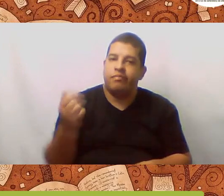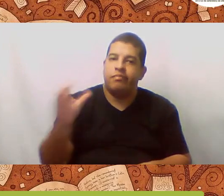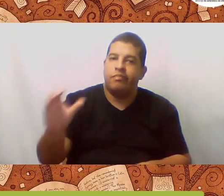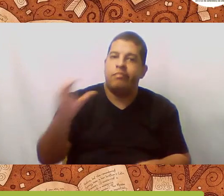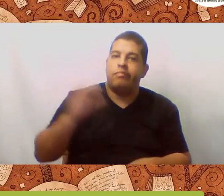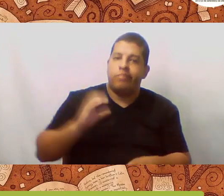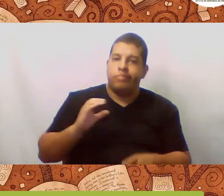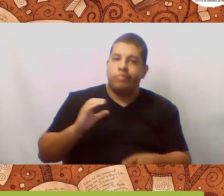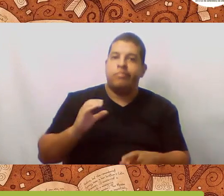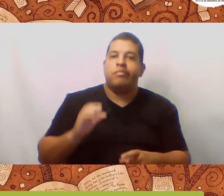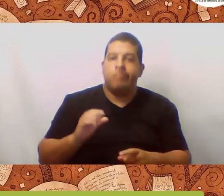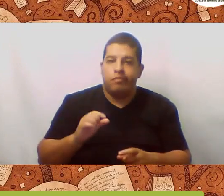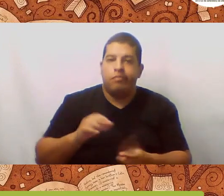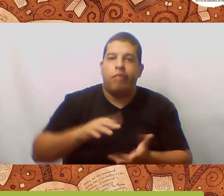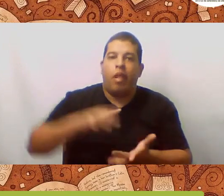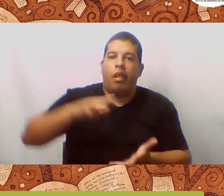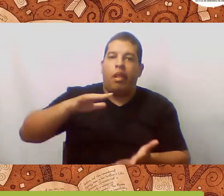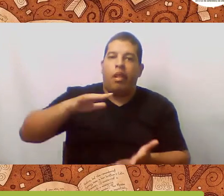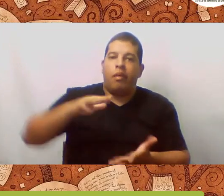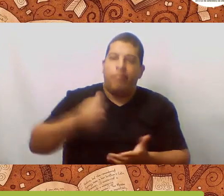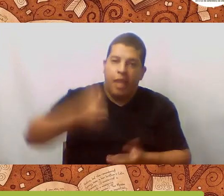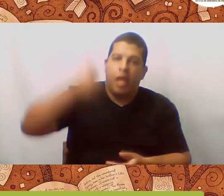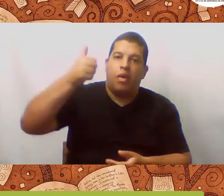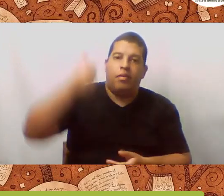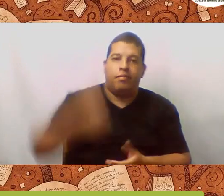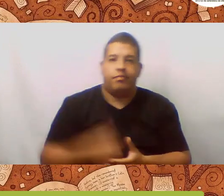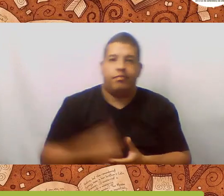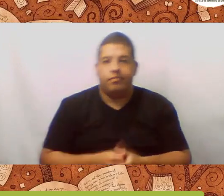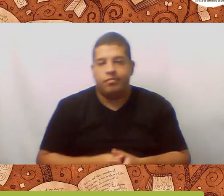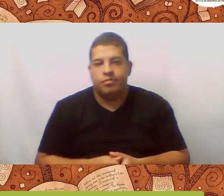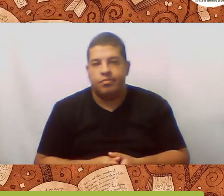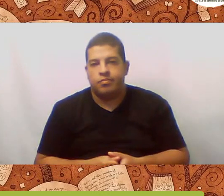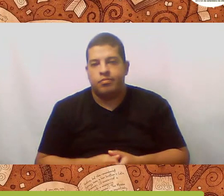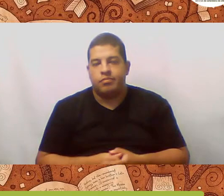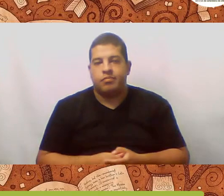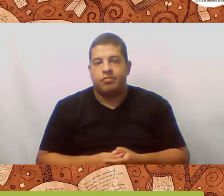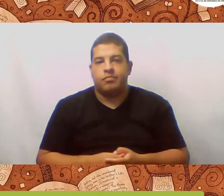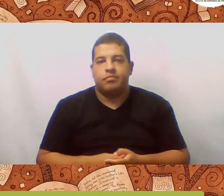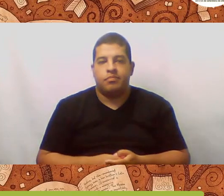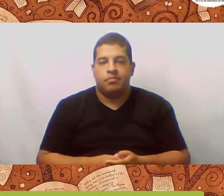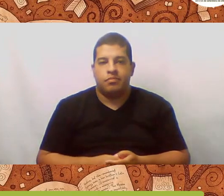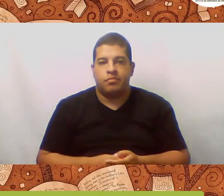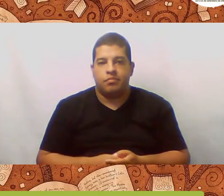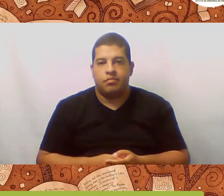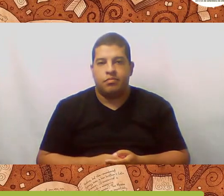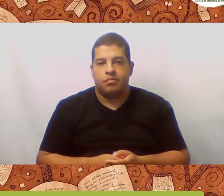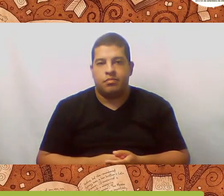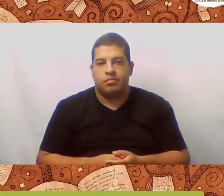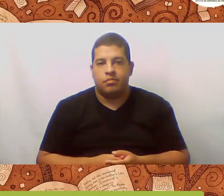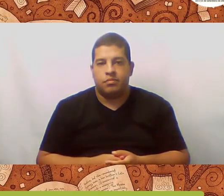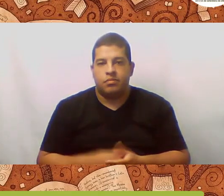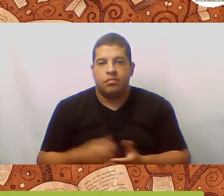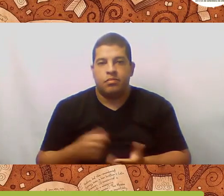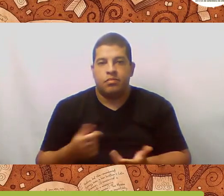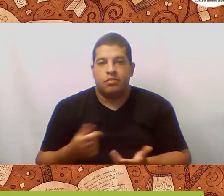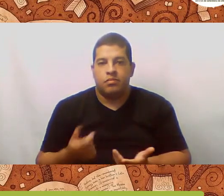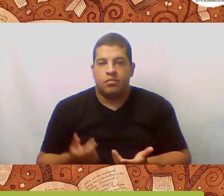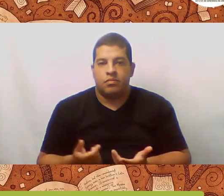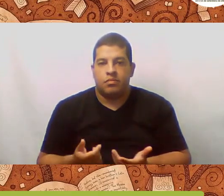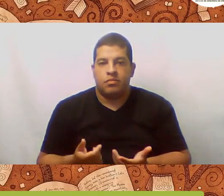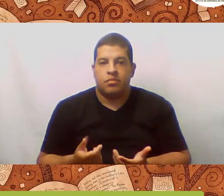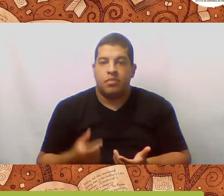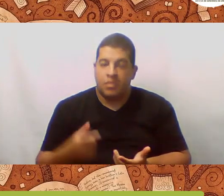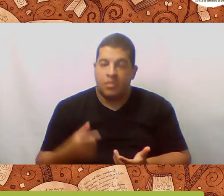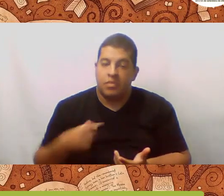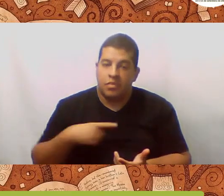de signos, né, dessa emancipação feminina, que tem como contraponto uma